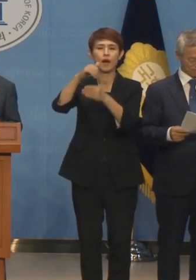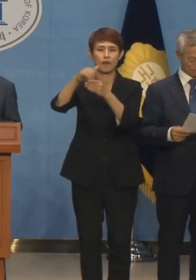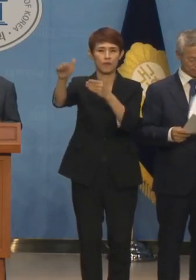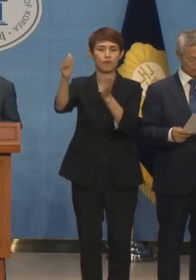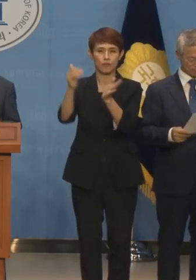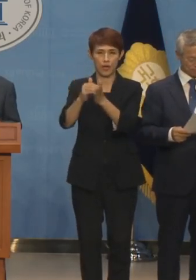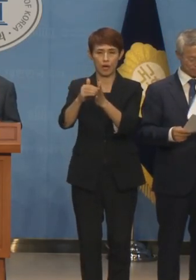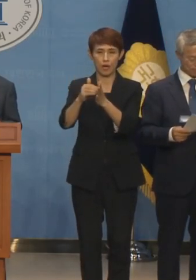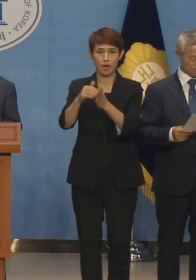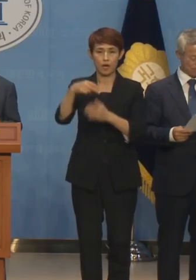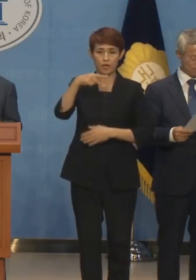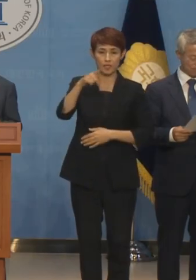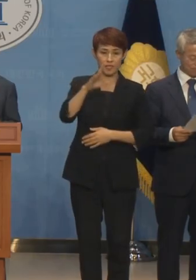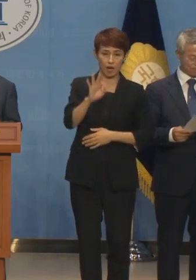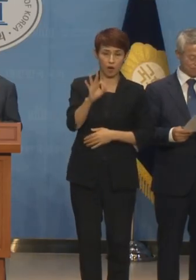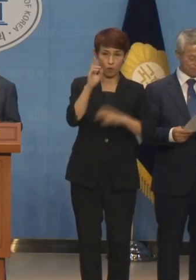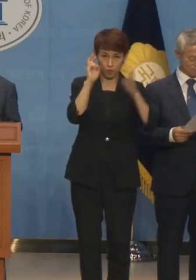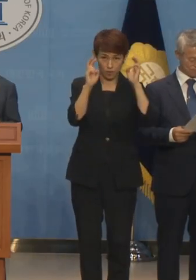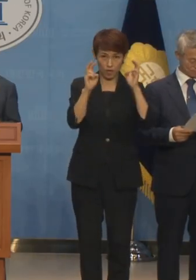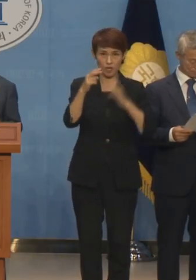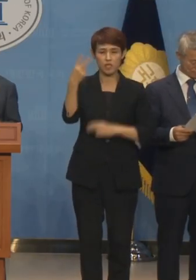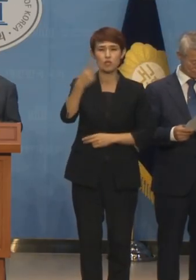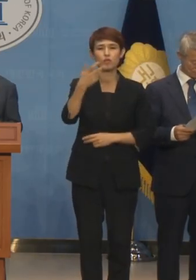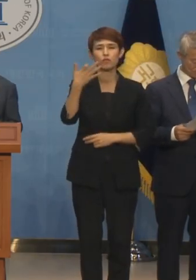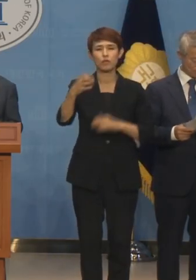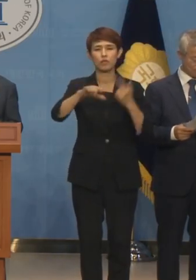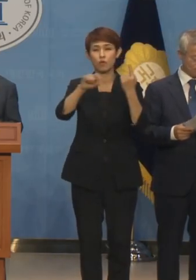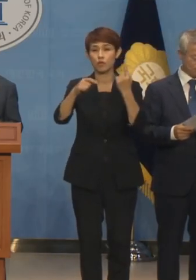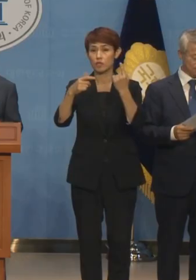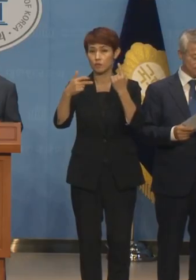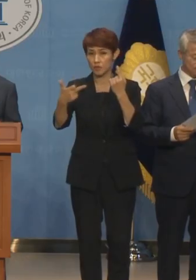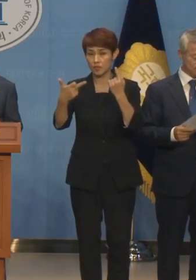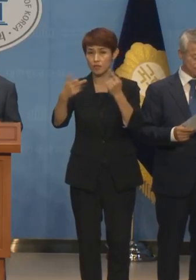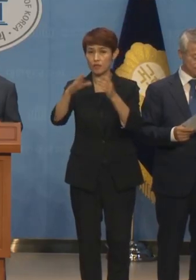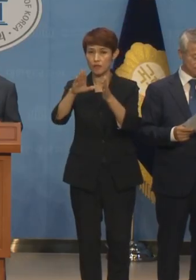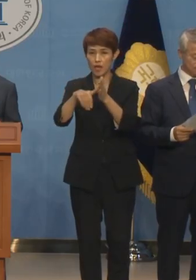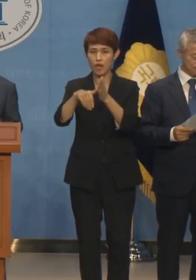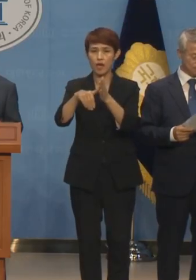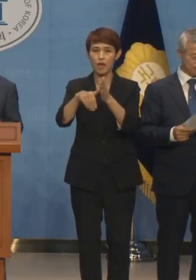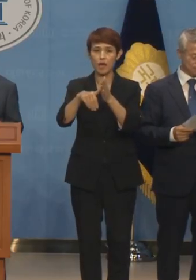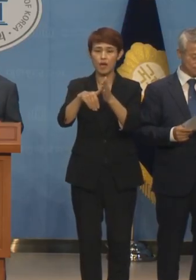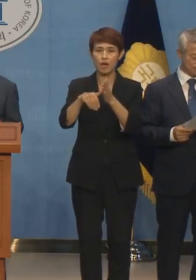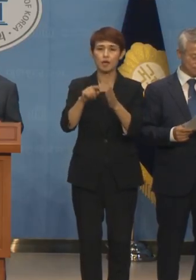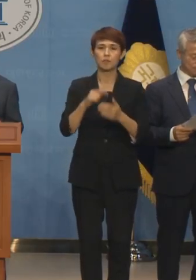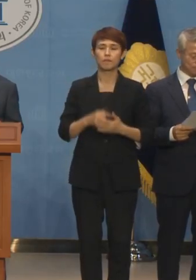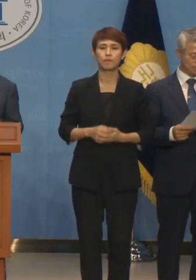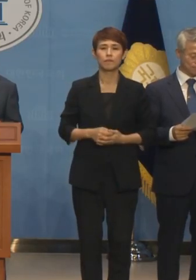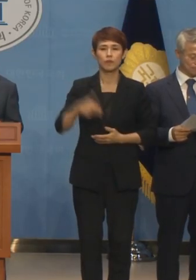쌍방울 그룹이 2019년 1월 17일경 피고인의 주선으로